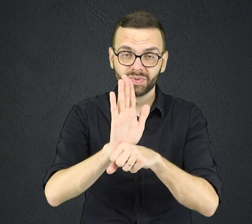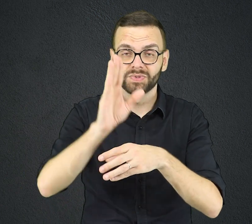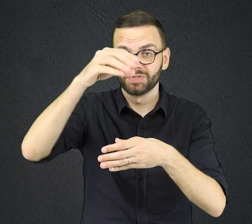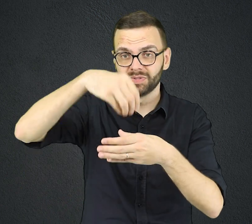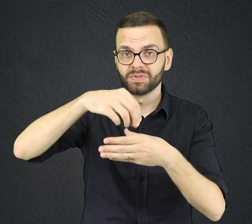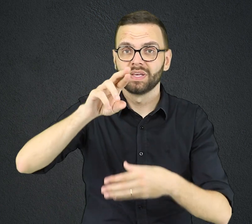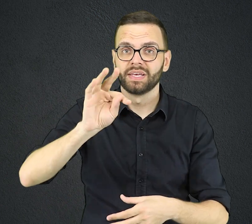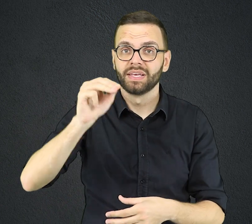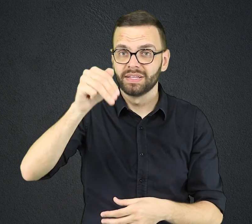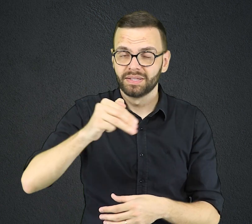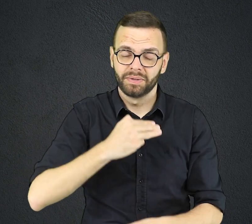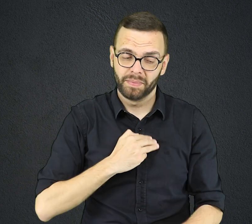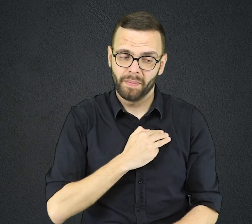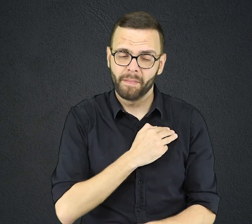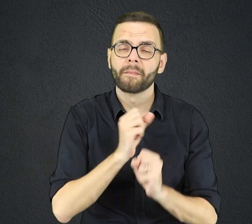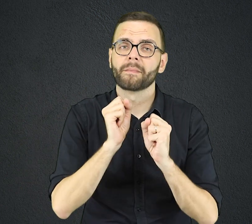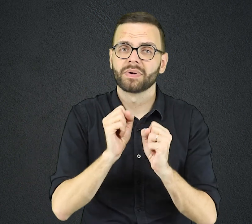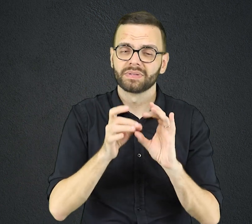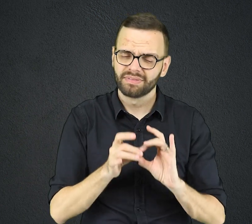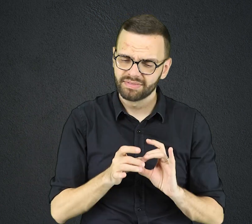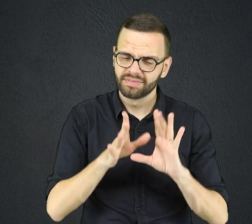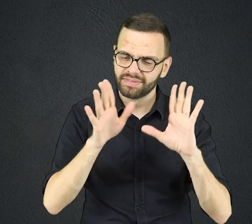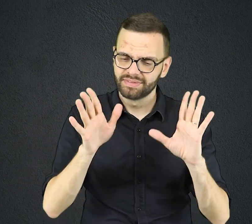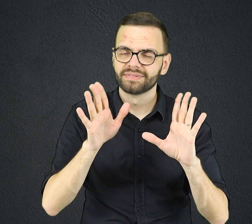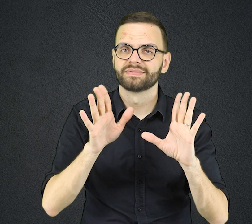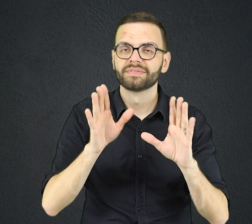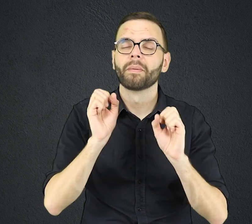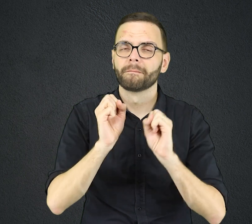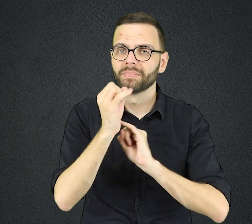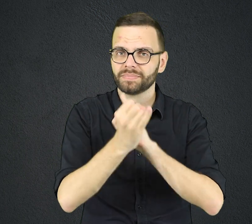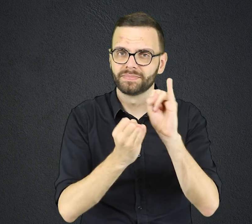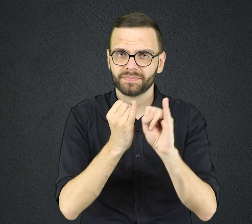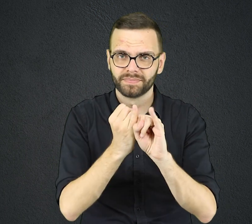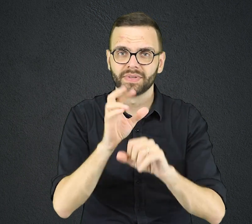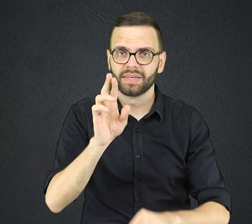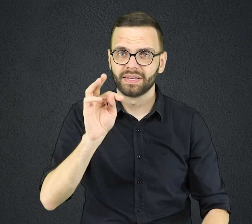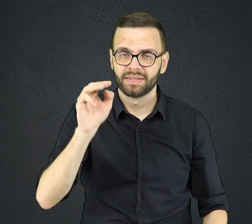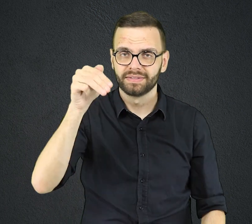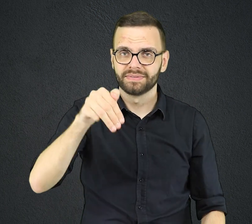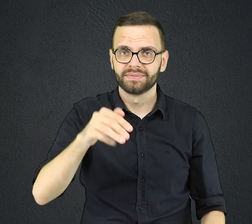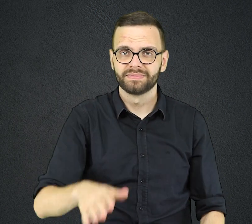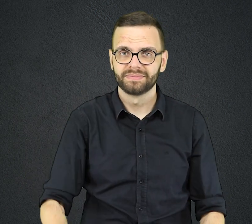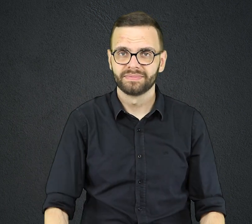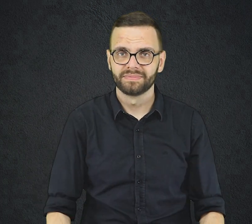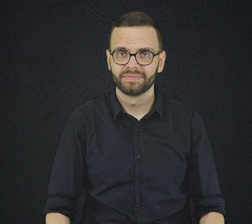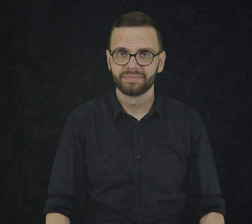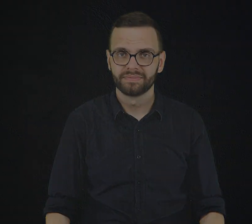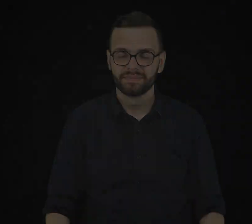Ajude a RTM a manter esse ministério. Faça já sua doação. Acesse transmundial.org.br/doe.